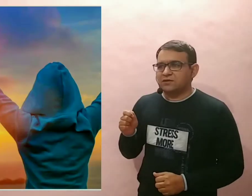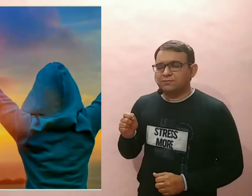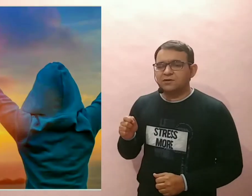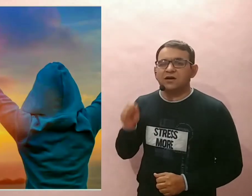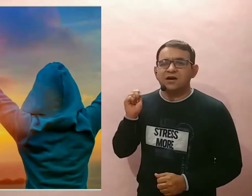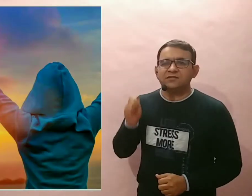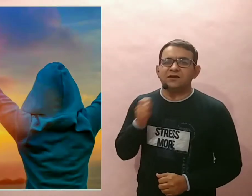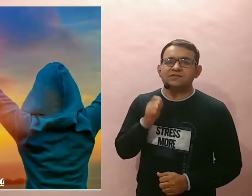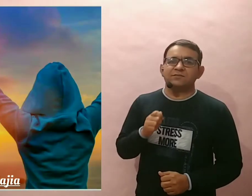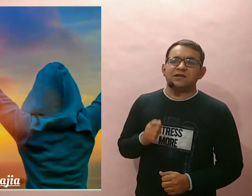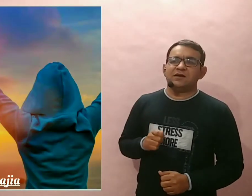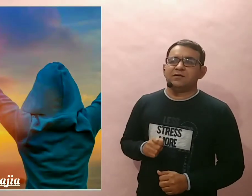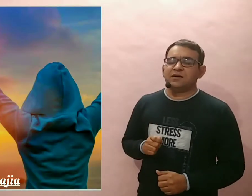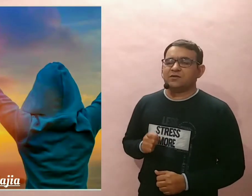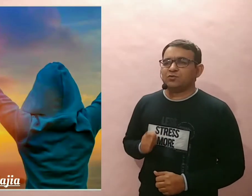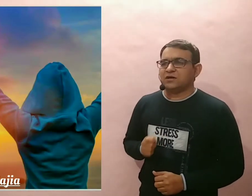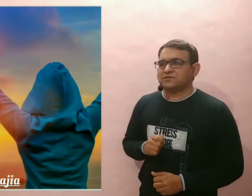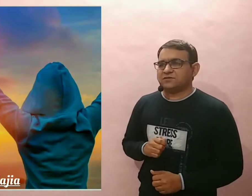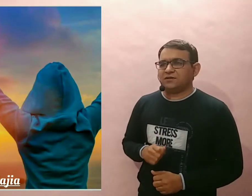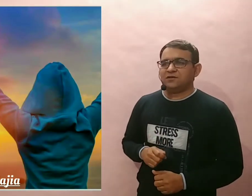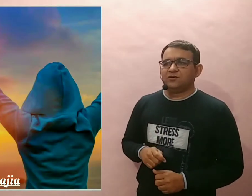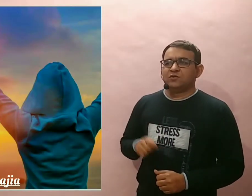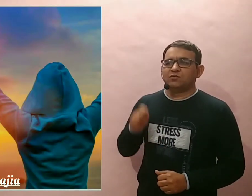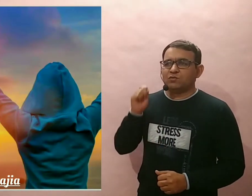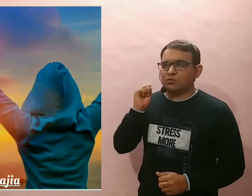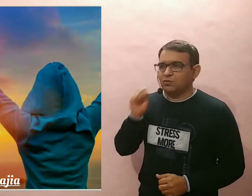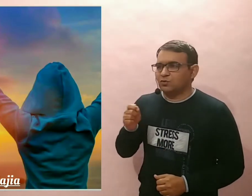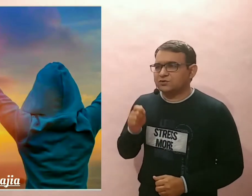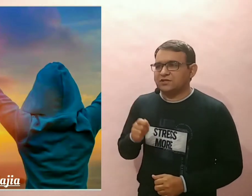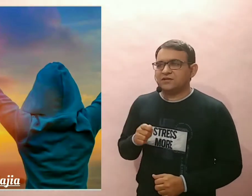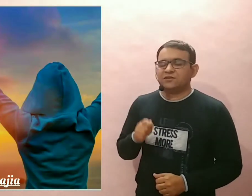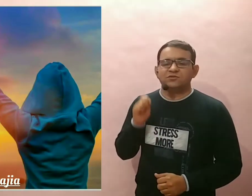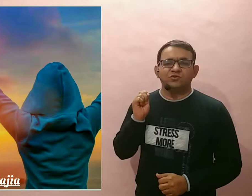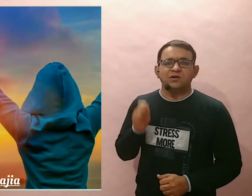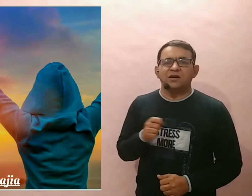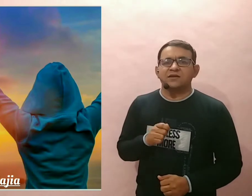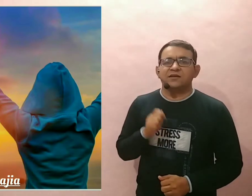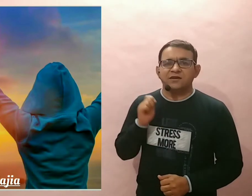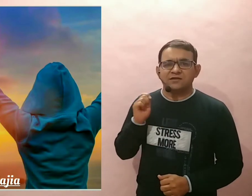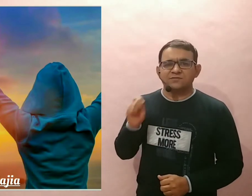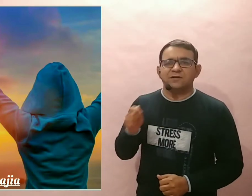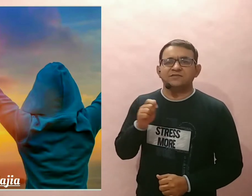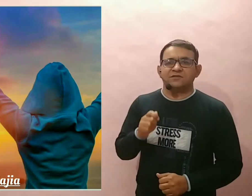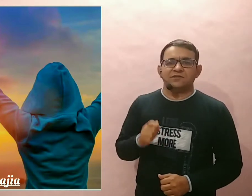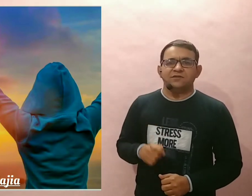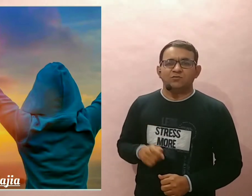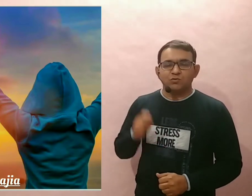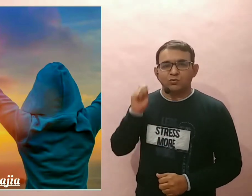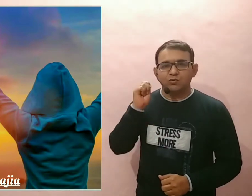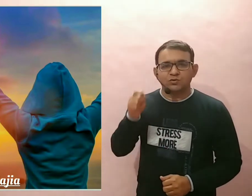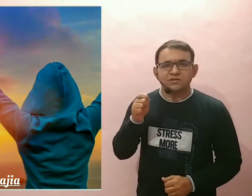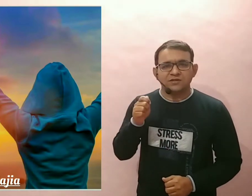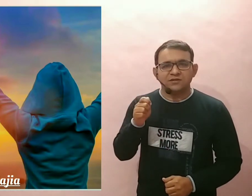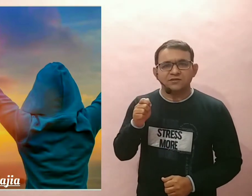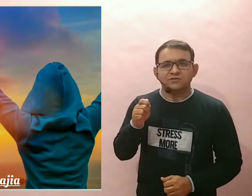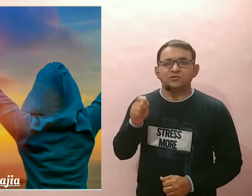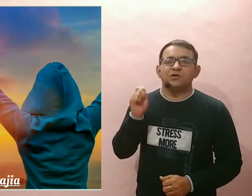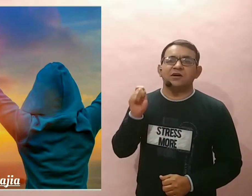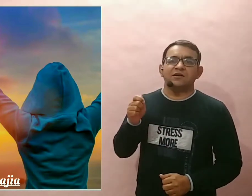वाकिब कहां था जमाना हमारी उड़ान से, वो और थे जो हार गए आसमान से, वो और थे जो हार